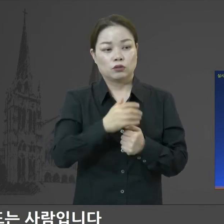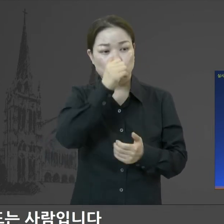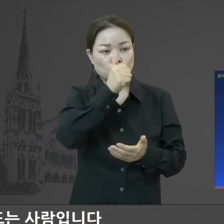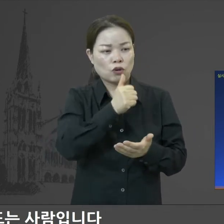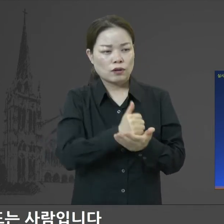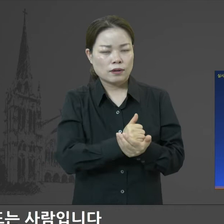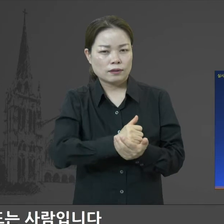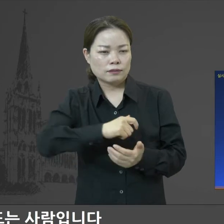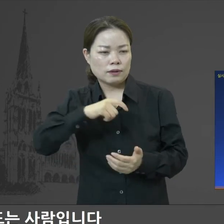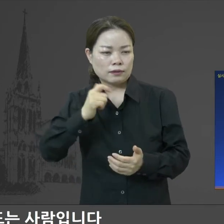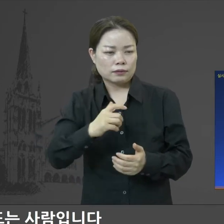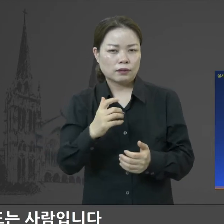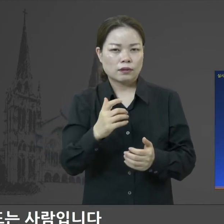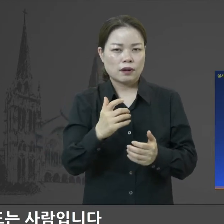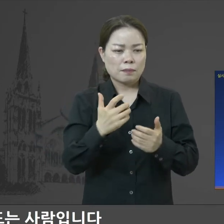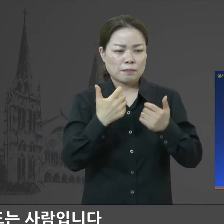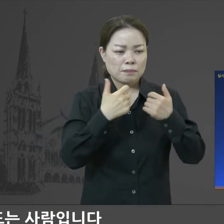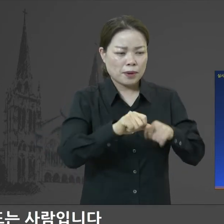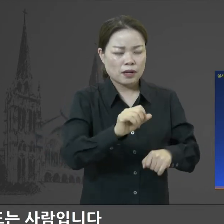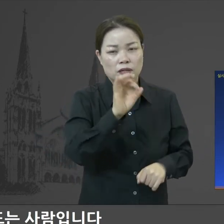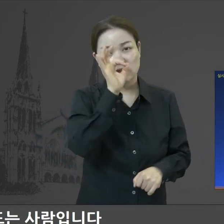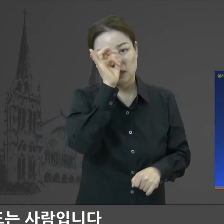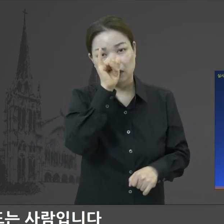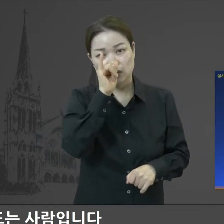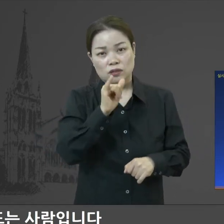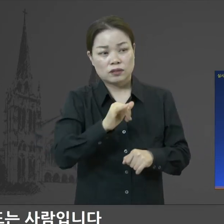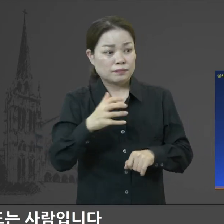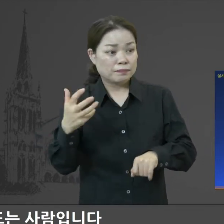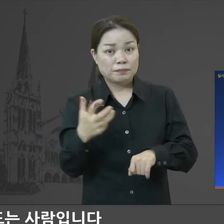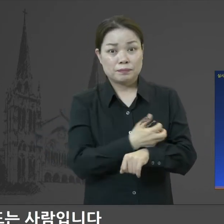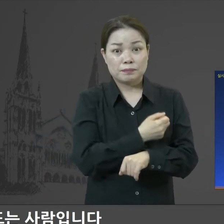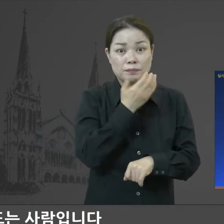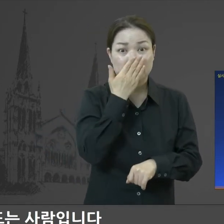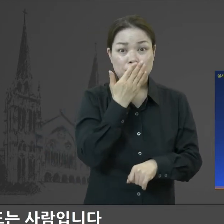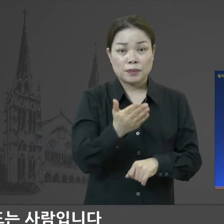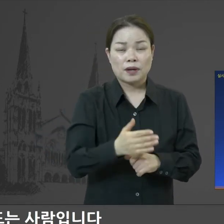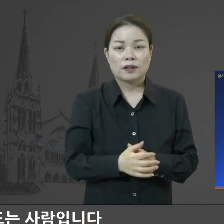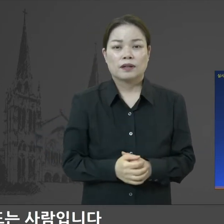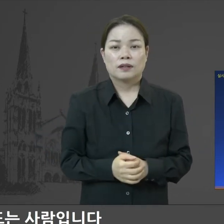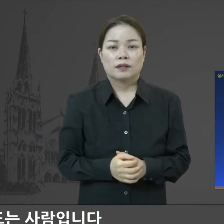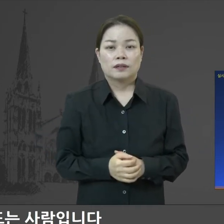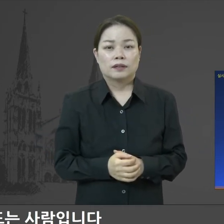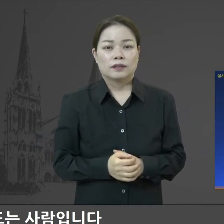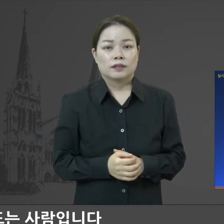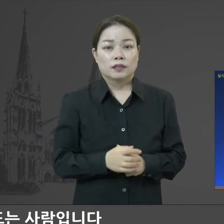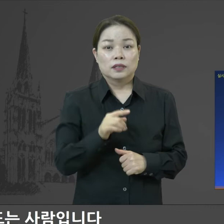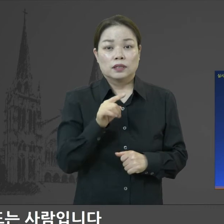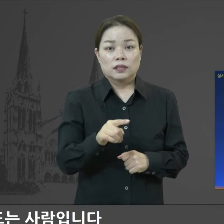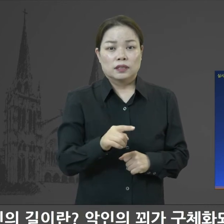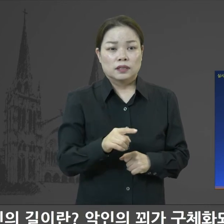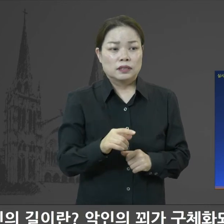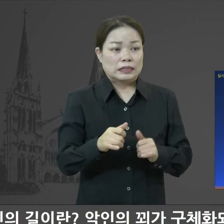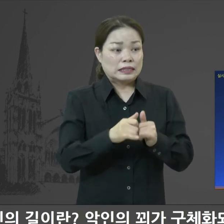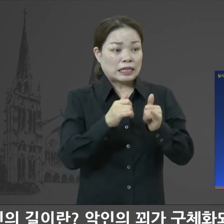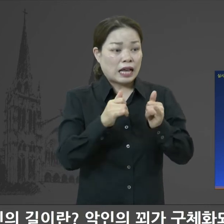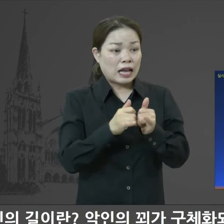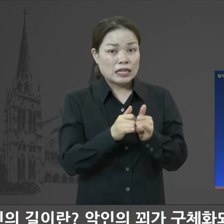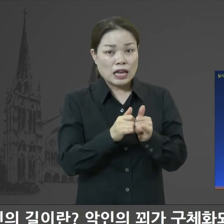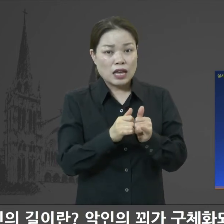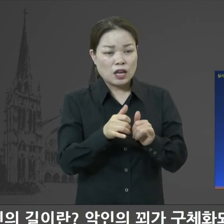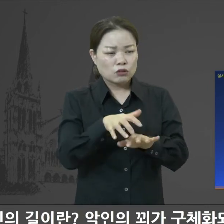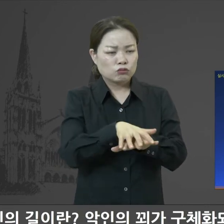그 강력한 파괴력이 보여지기 시작합니다. 강해지죠. 그리고 심지어 그것이 사회